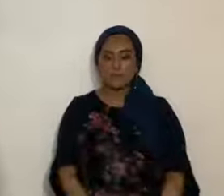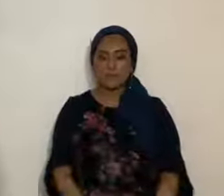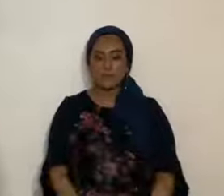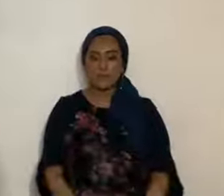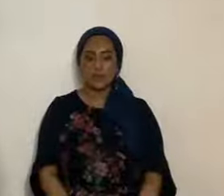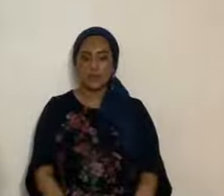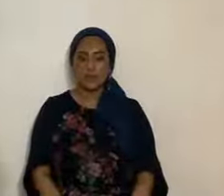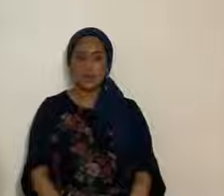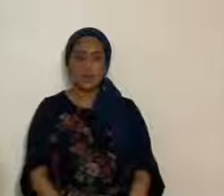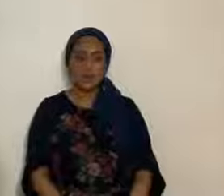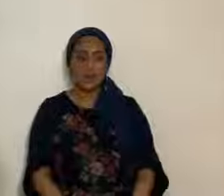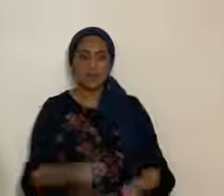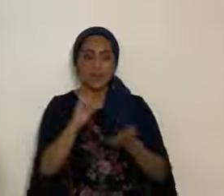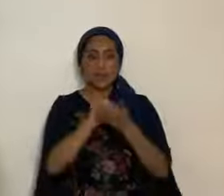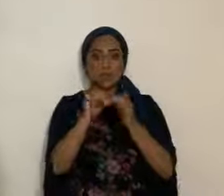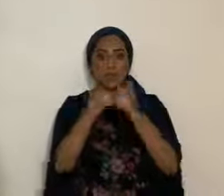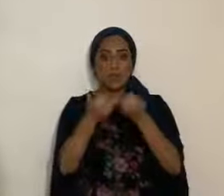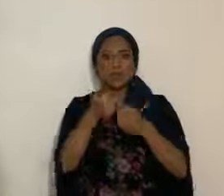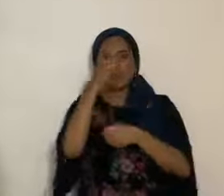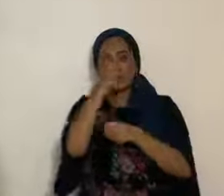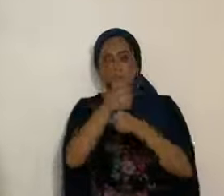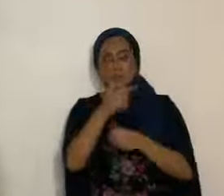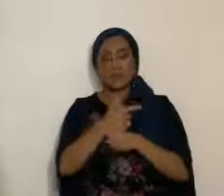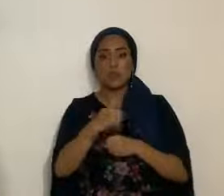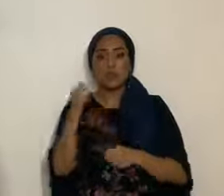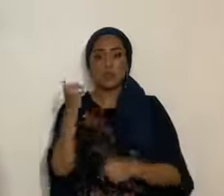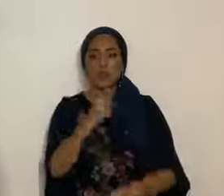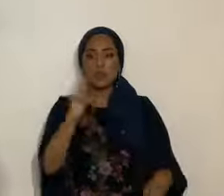Así que de esta manera, hermanos, todos y cada uno de nosotros